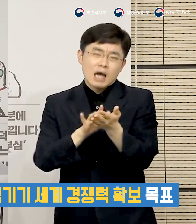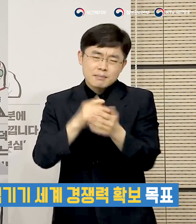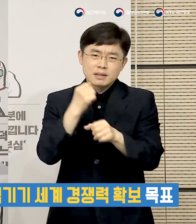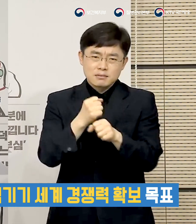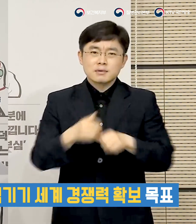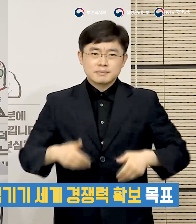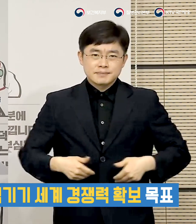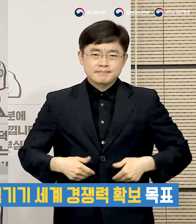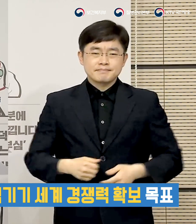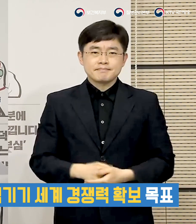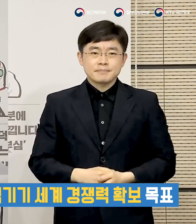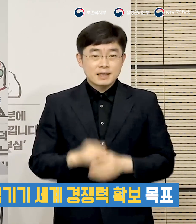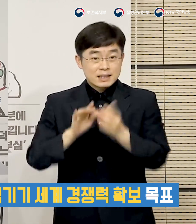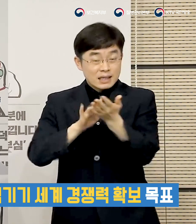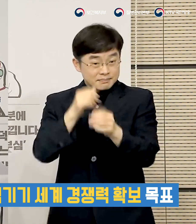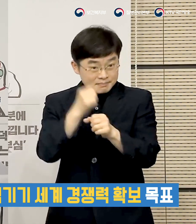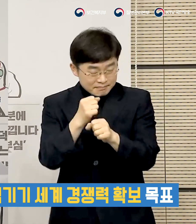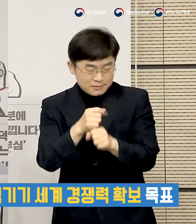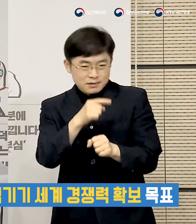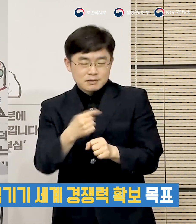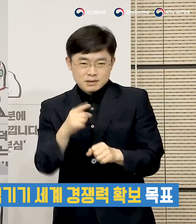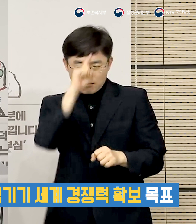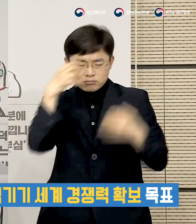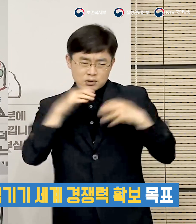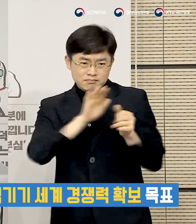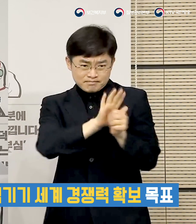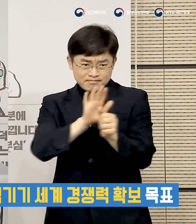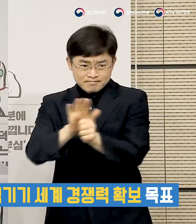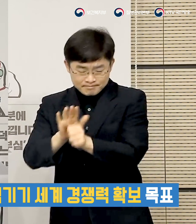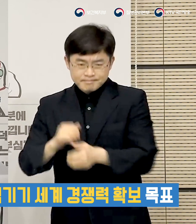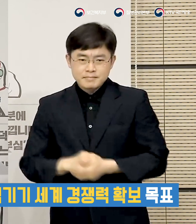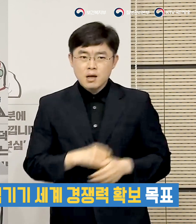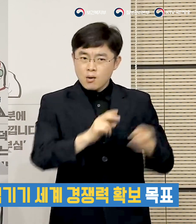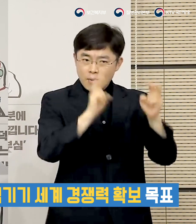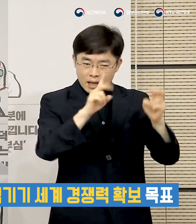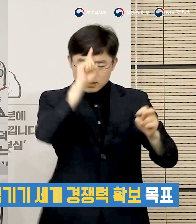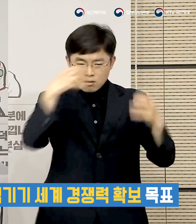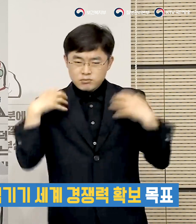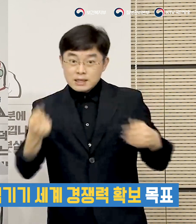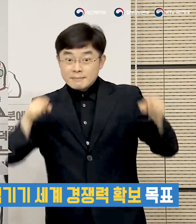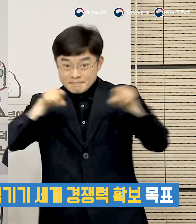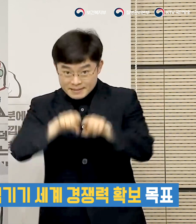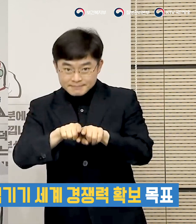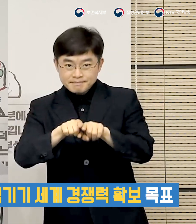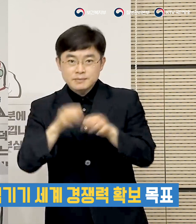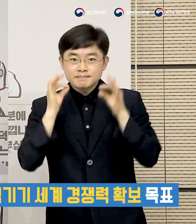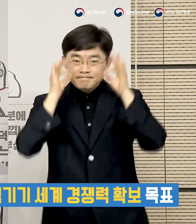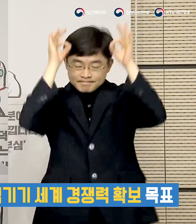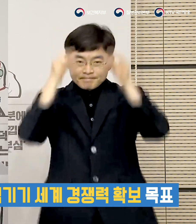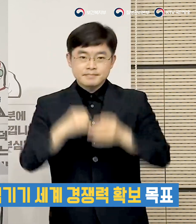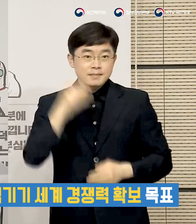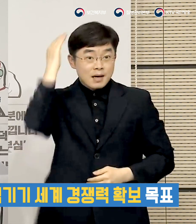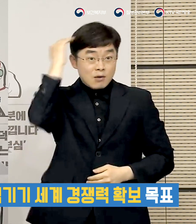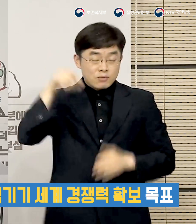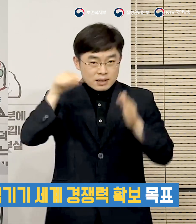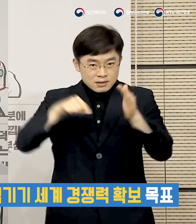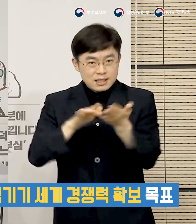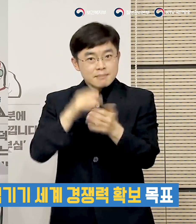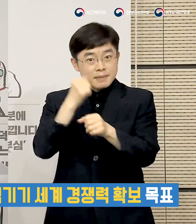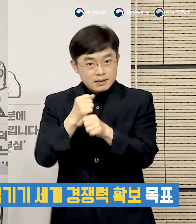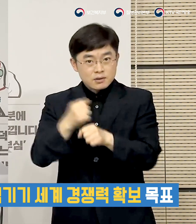지원 대책을 통해 정부와 민간의 역량을 결집하여 국산 치료제와 백신을 확보하고